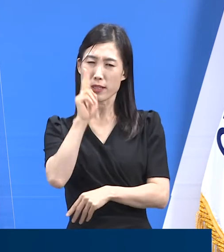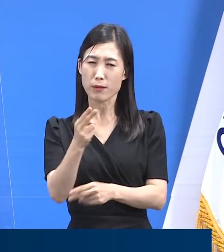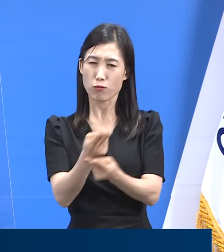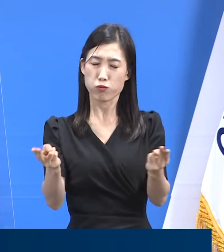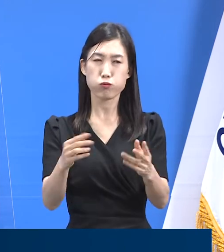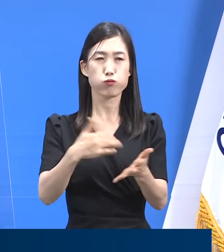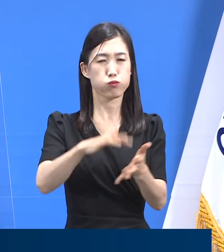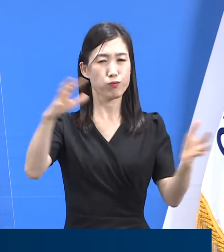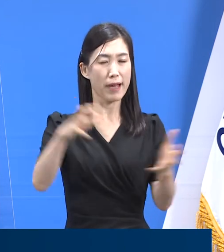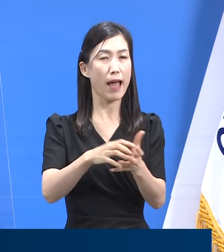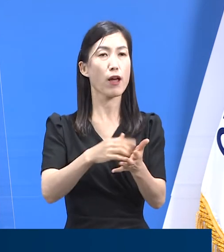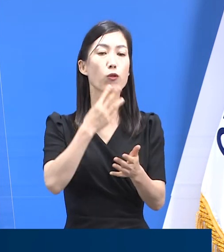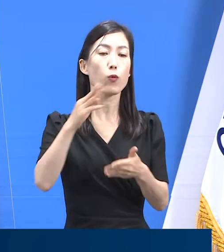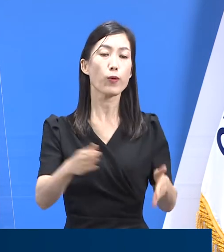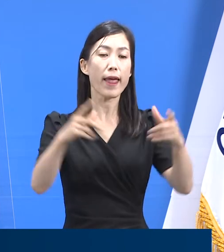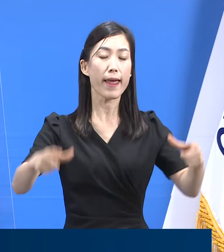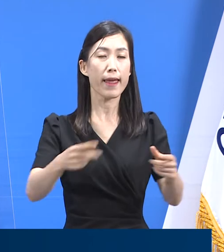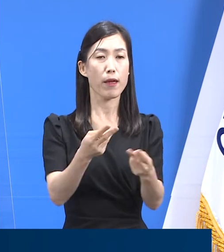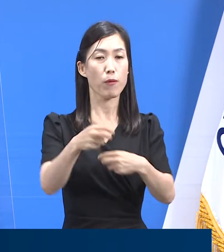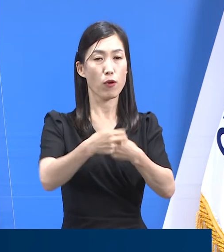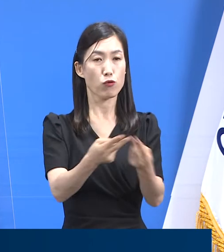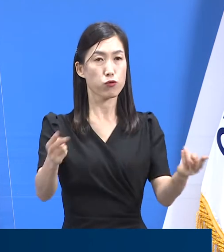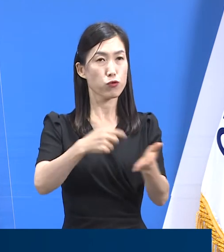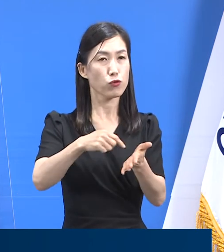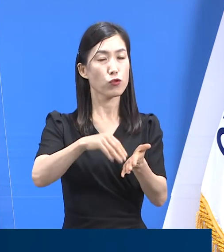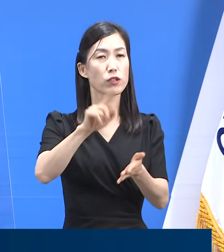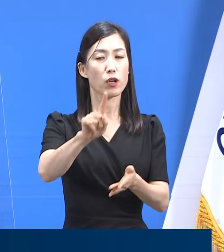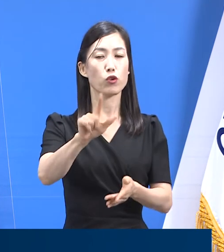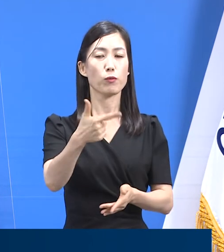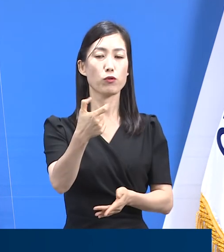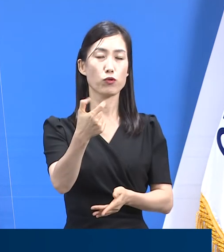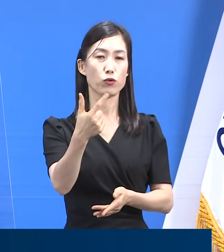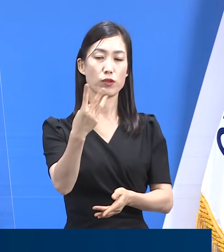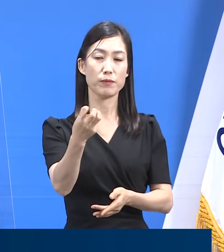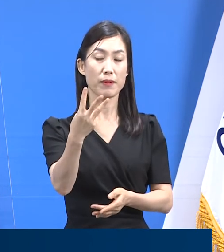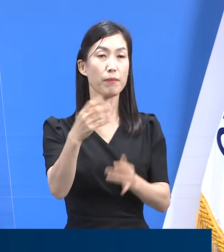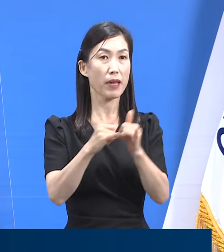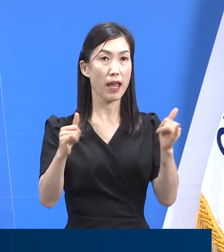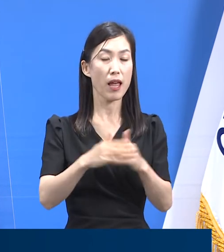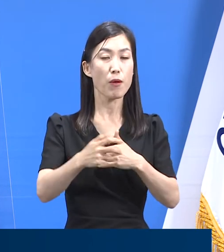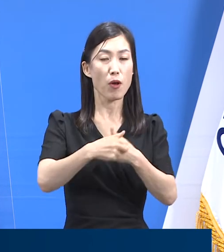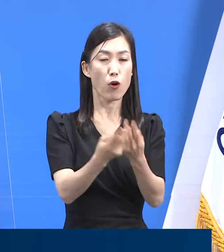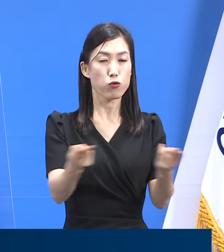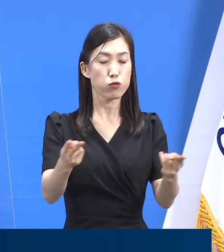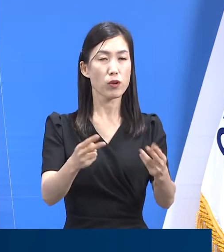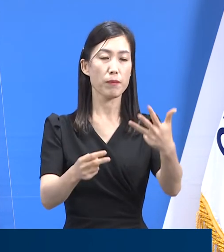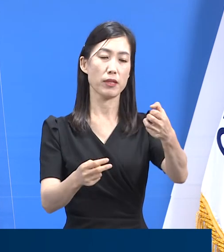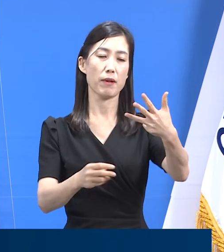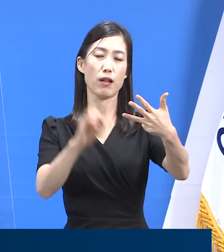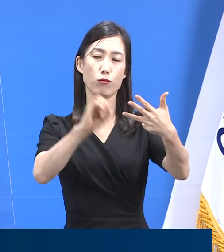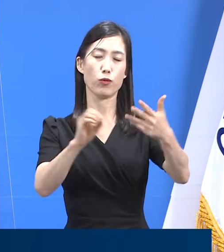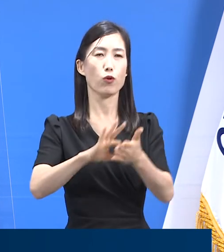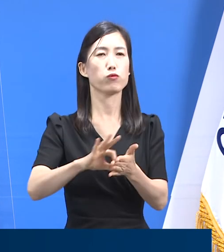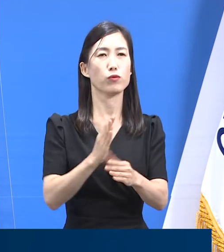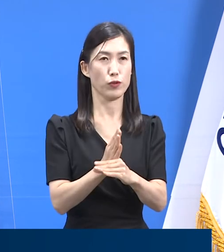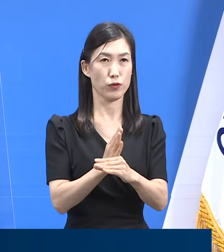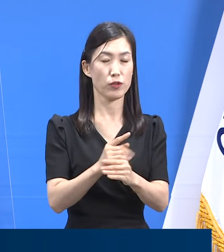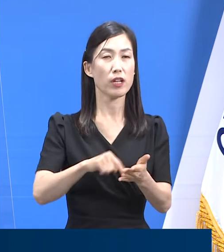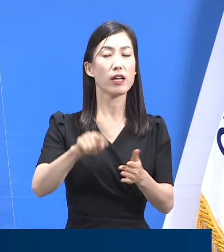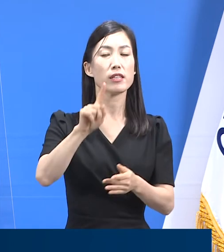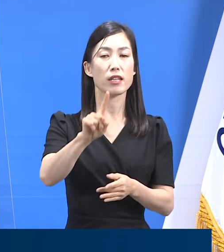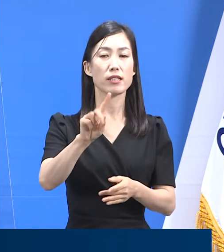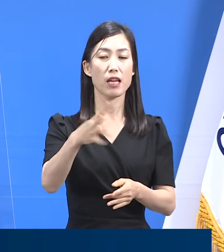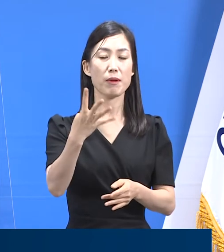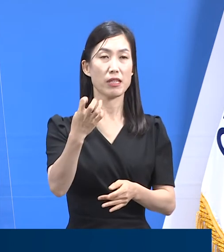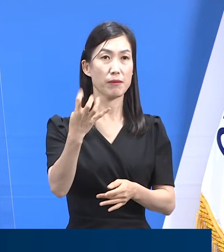합한 도내 의료기관 확보 병상은 1,663개입니다. 현재 병상 가동률은 88%로